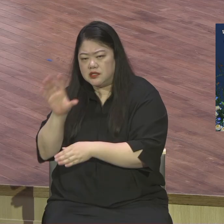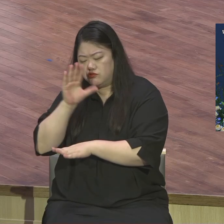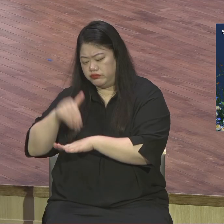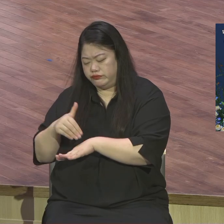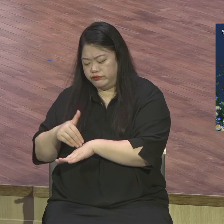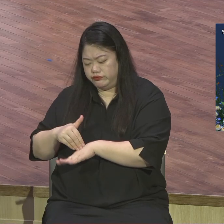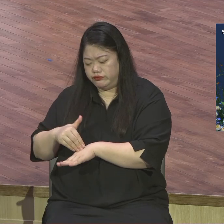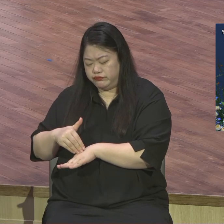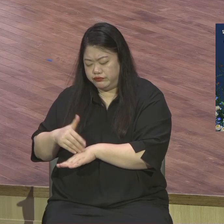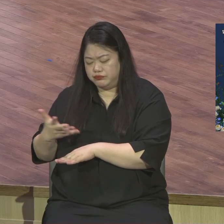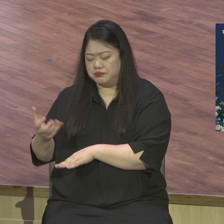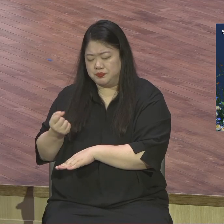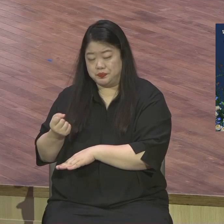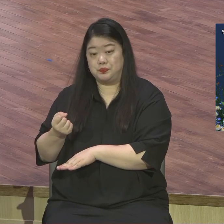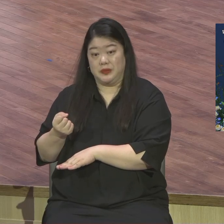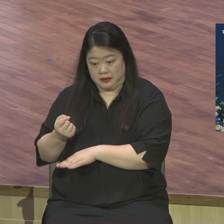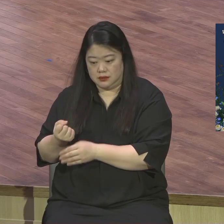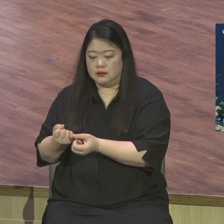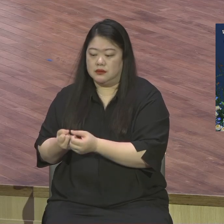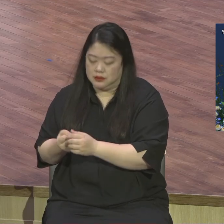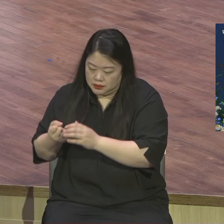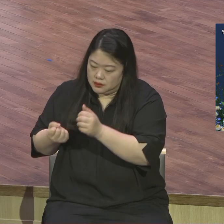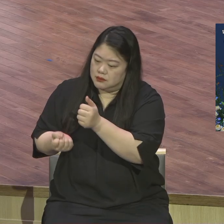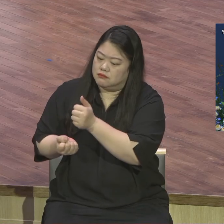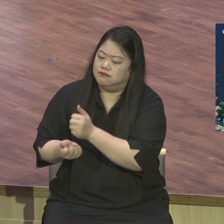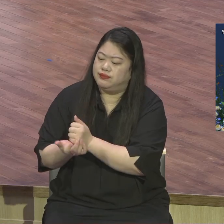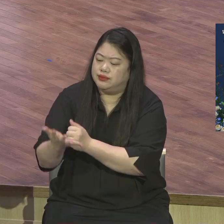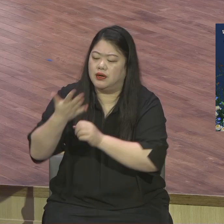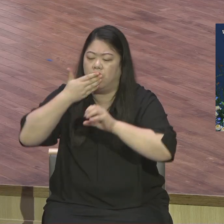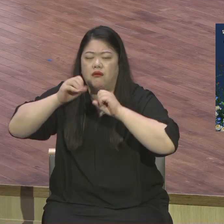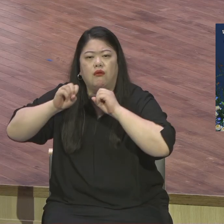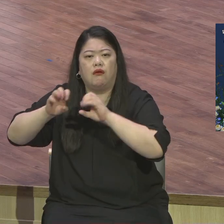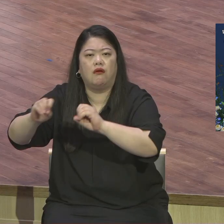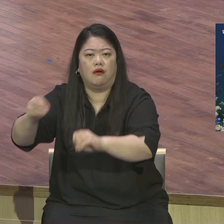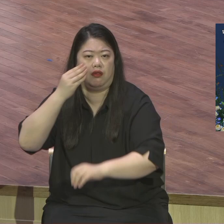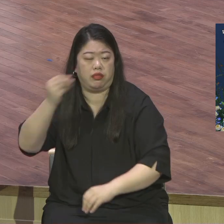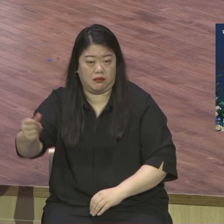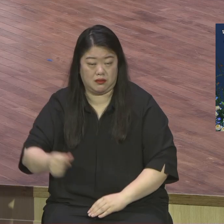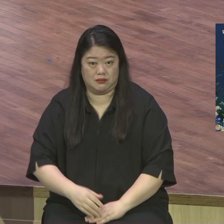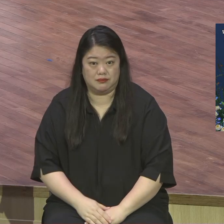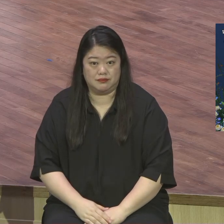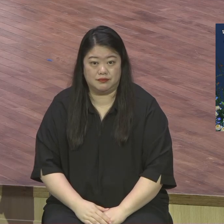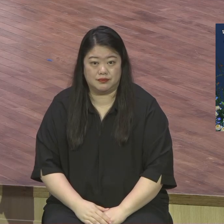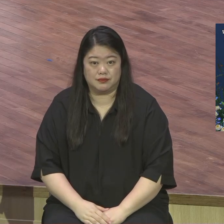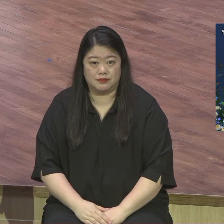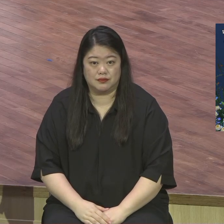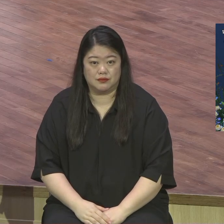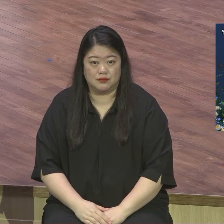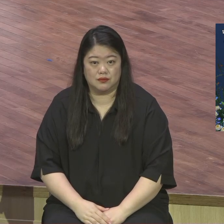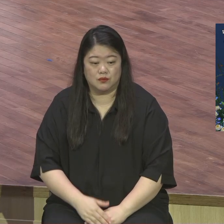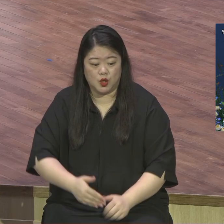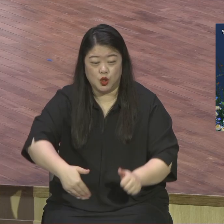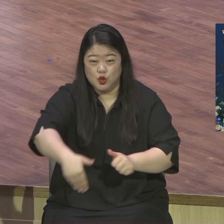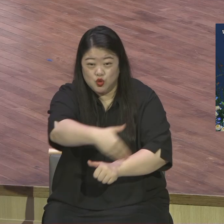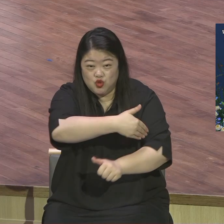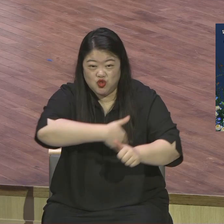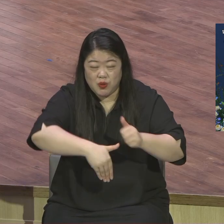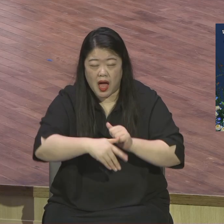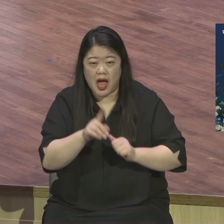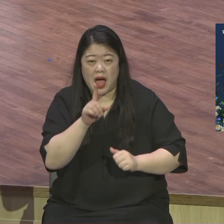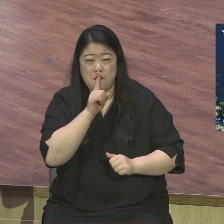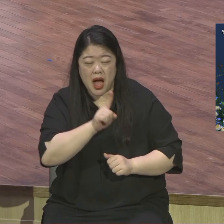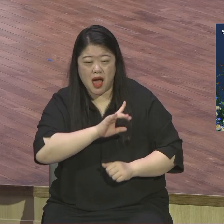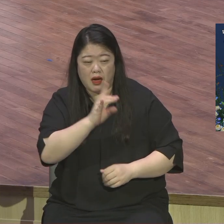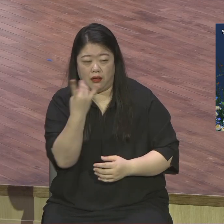말이에요 영계 모든 성도들 어떤 미역의 파도가 몰려오더라도 예배와